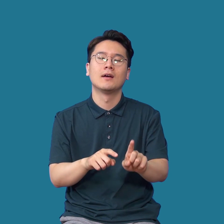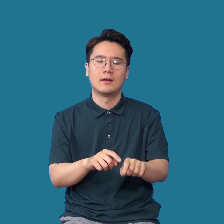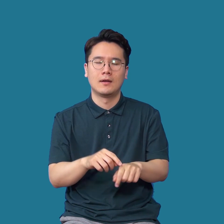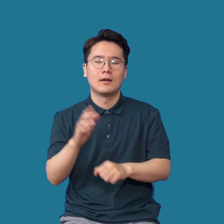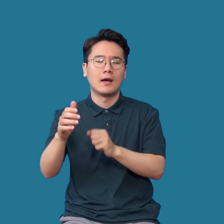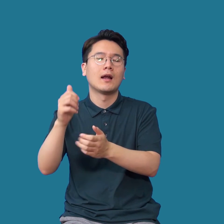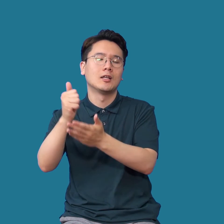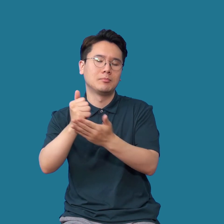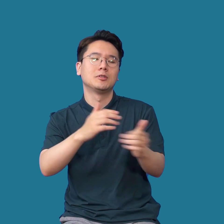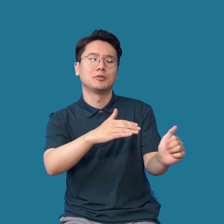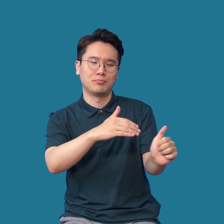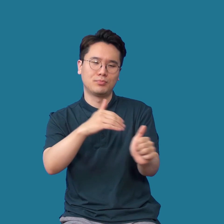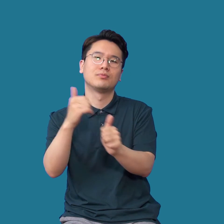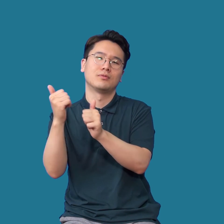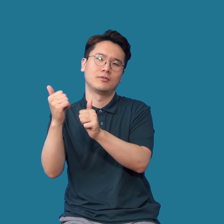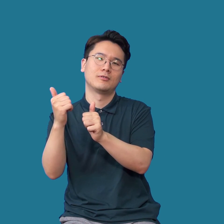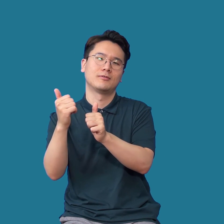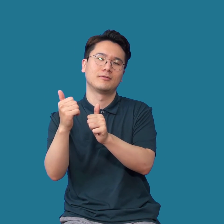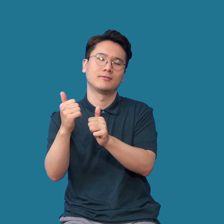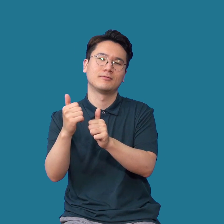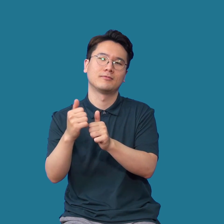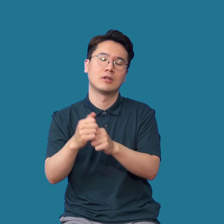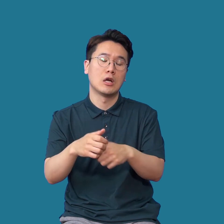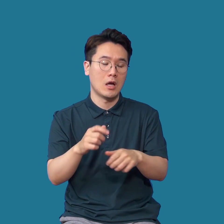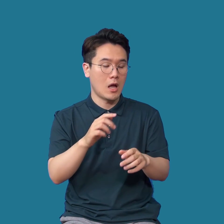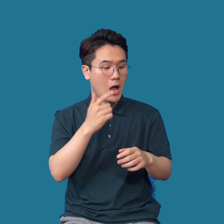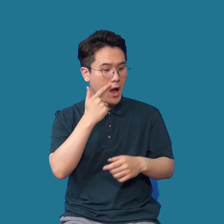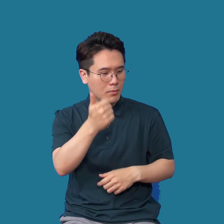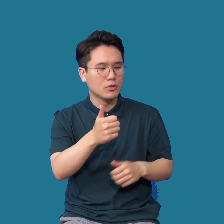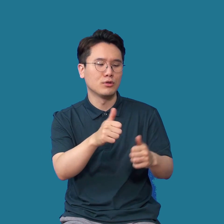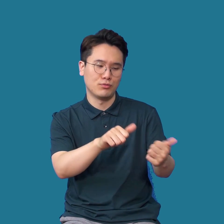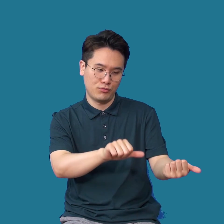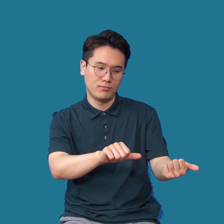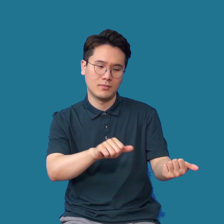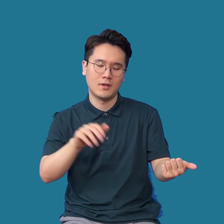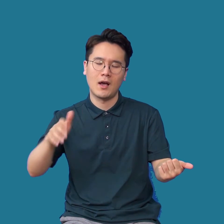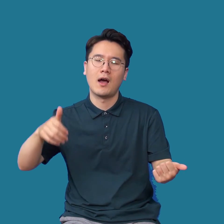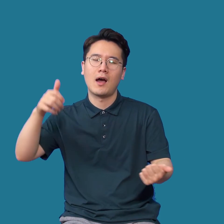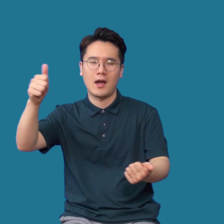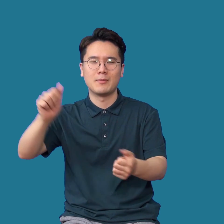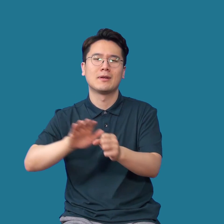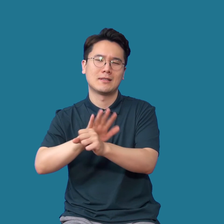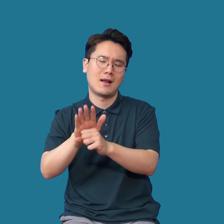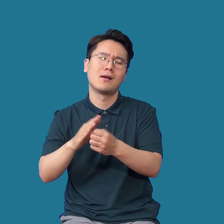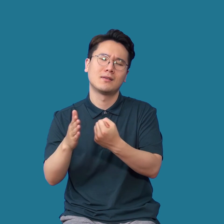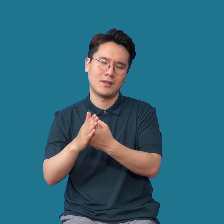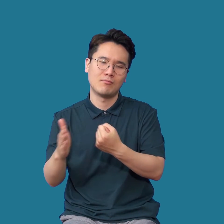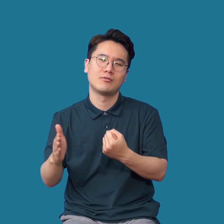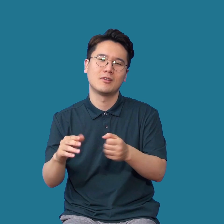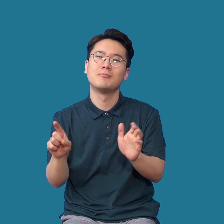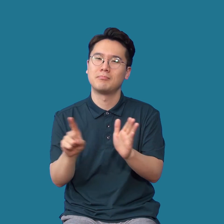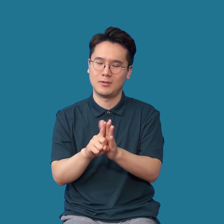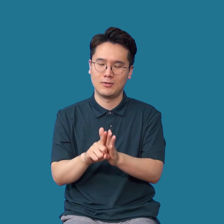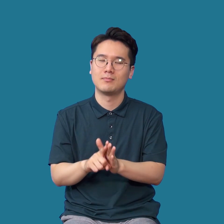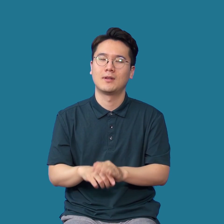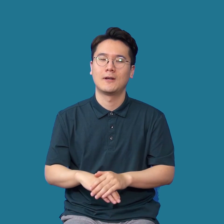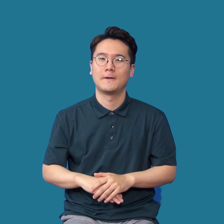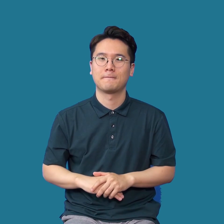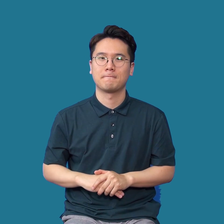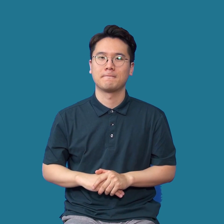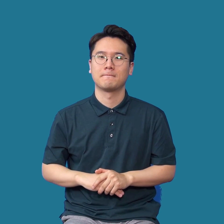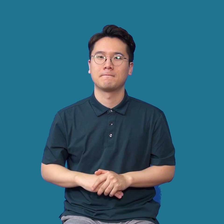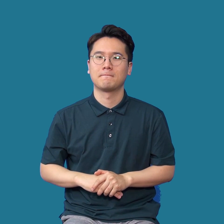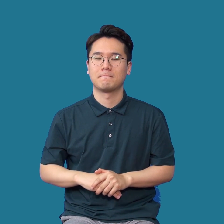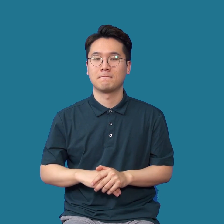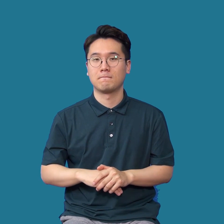죽음이 하나님의 사랑으로 된 것임을 믿었습니다. 그래도 이